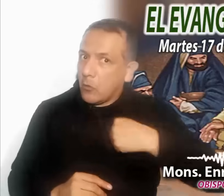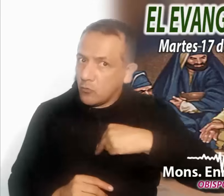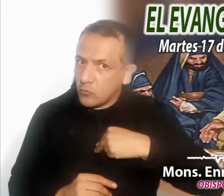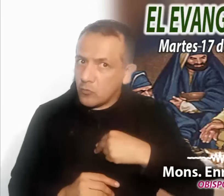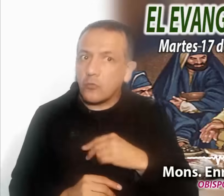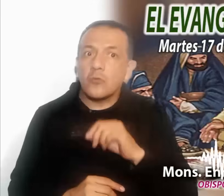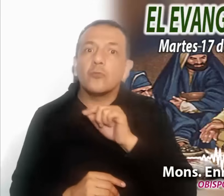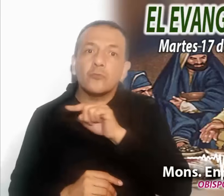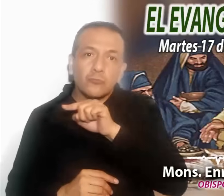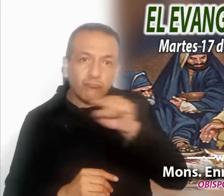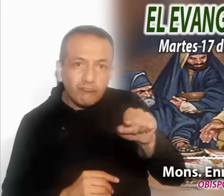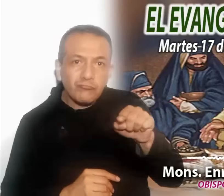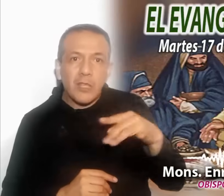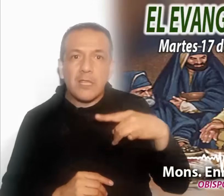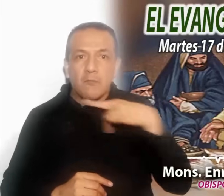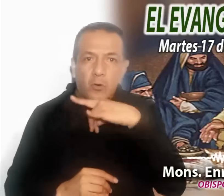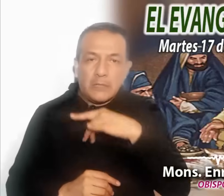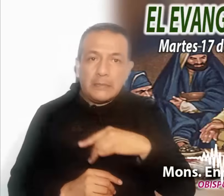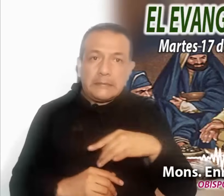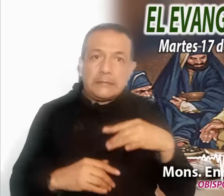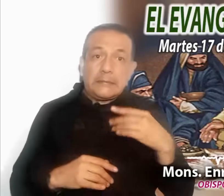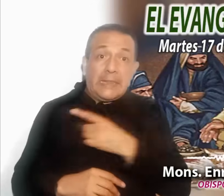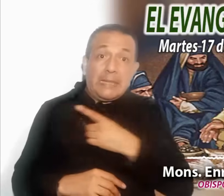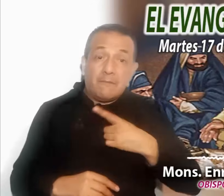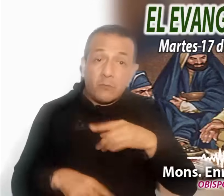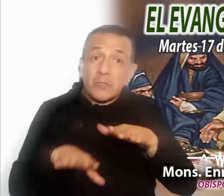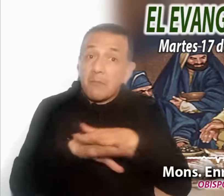a nosotros hipócritas? ¿Qué tendremos